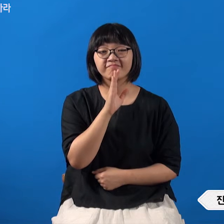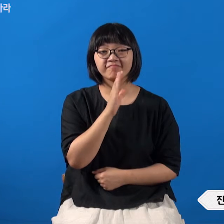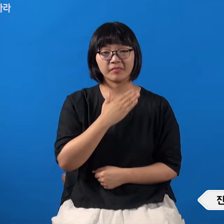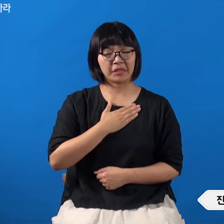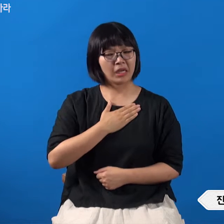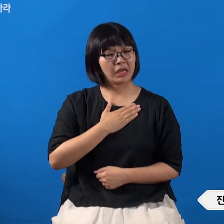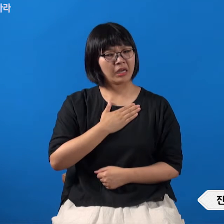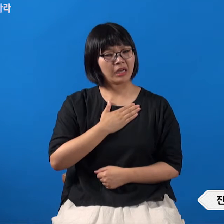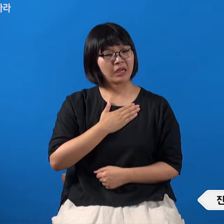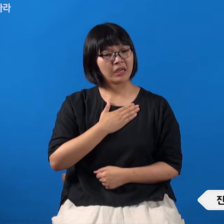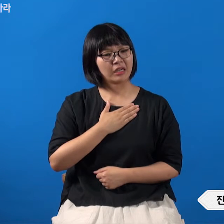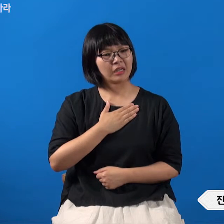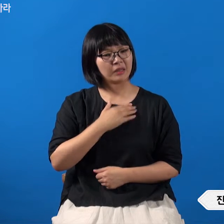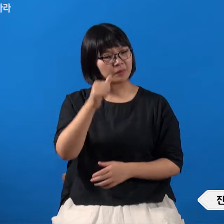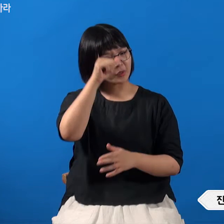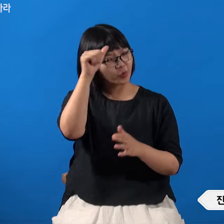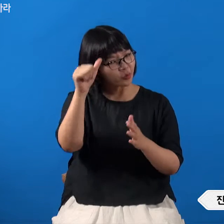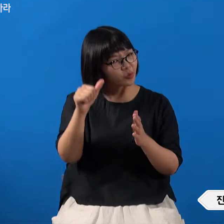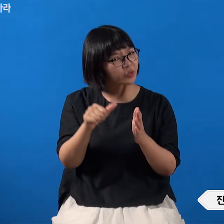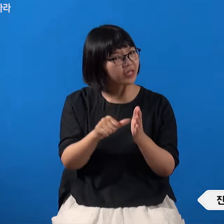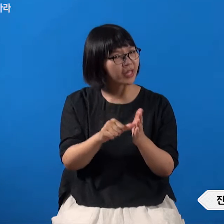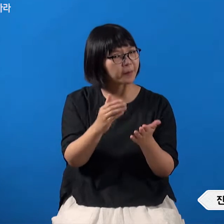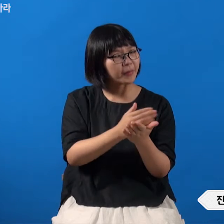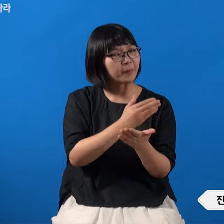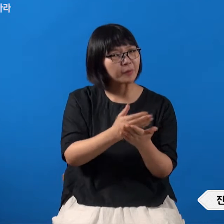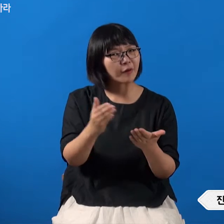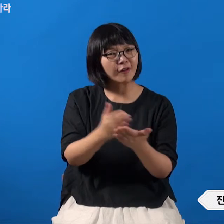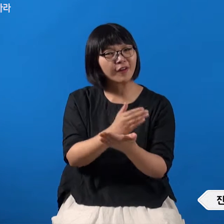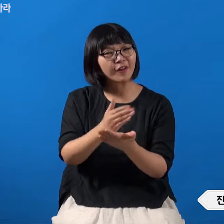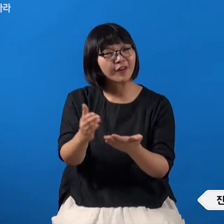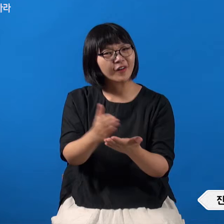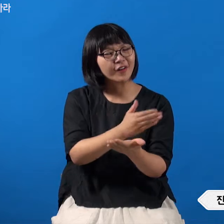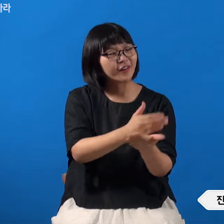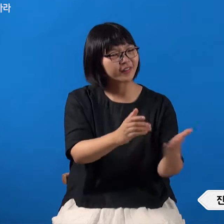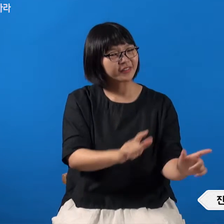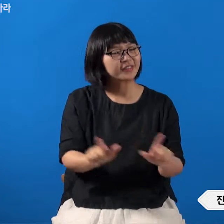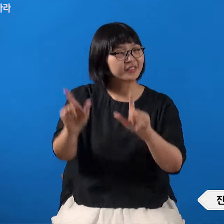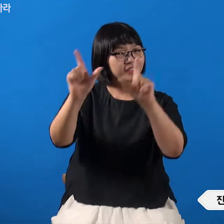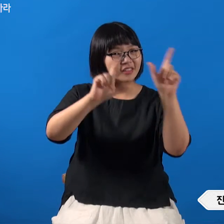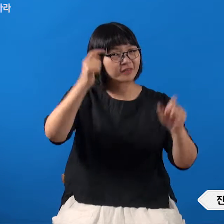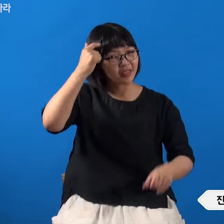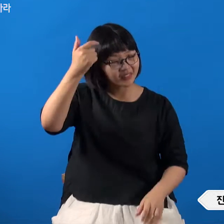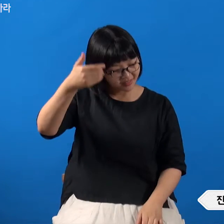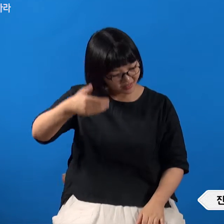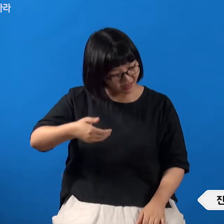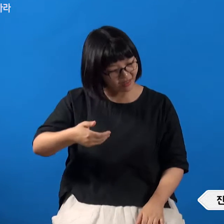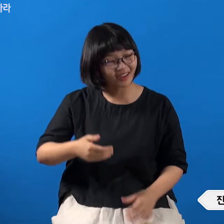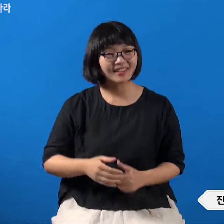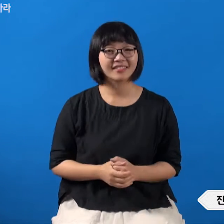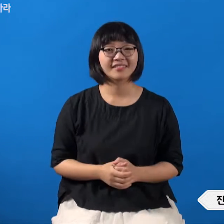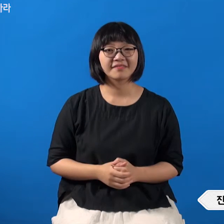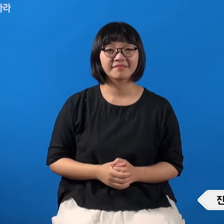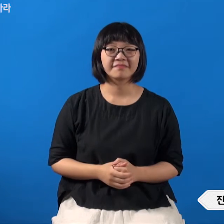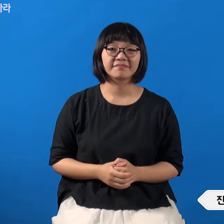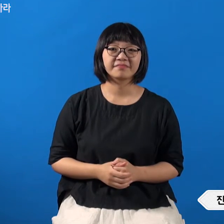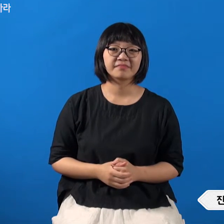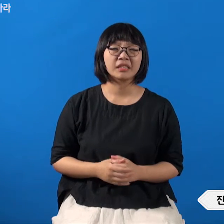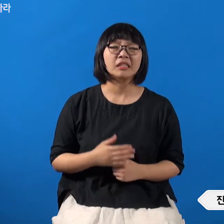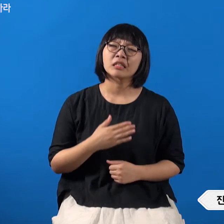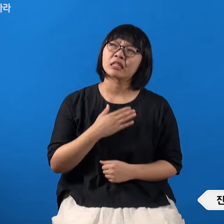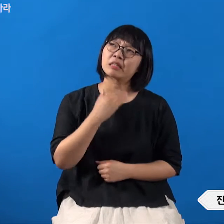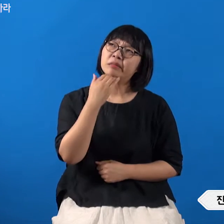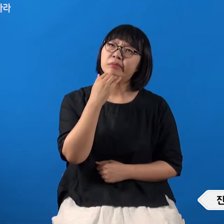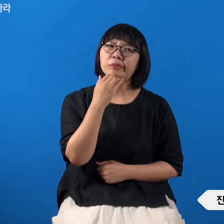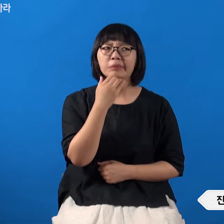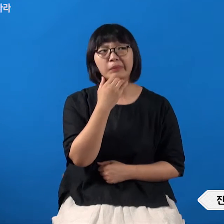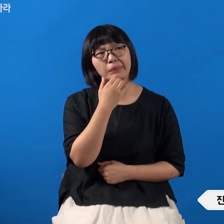과연 그렇게 베품의 삶을 살고 있는가? 우리는 생각할지 모릅니다. 아니, 정말 좋은 일만